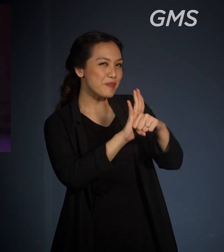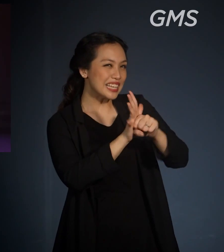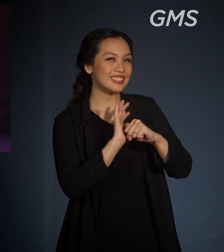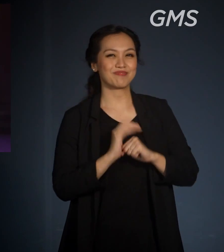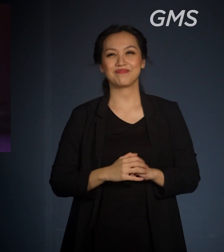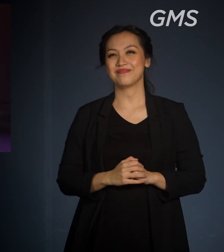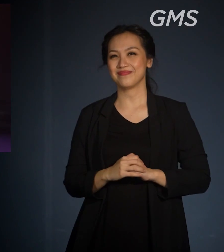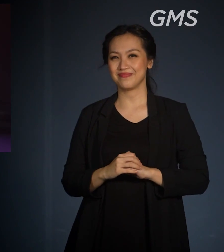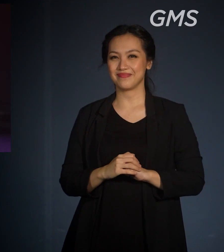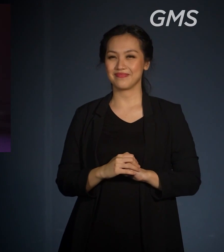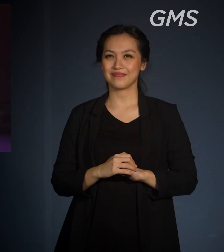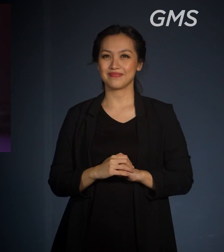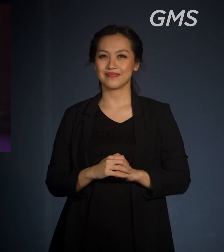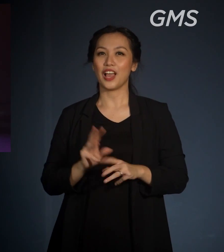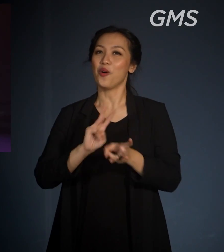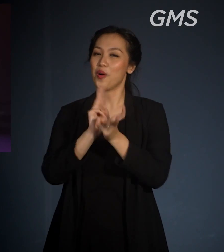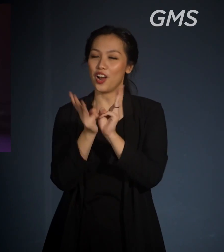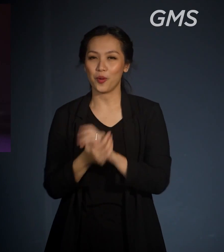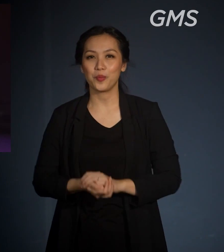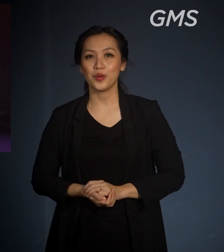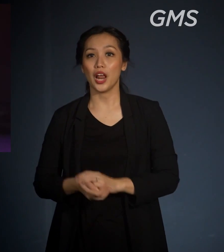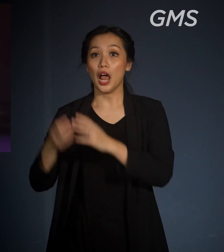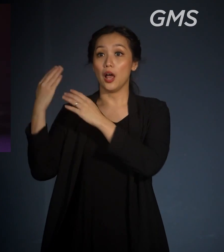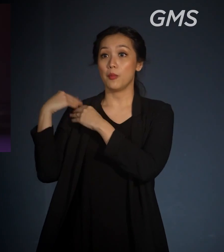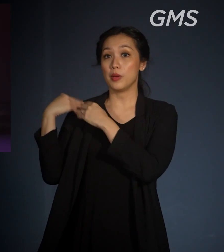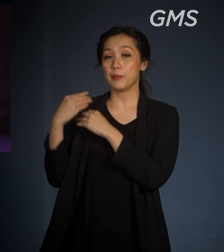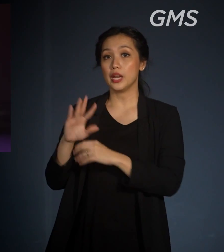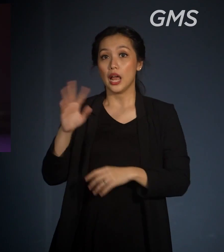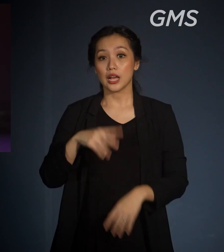walaupun bosnya nggak ada di tempat.